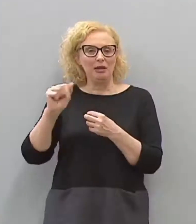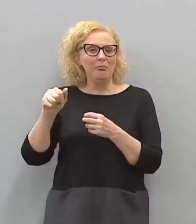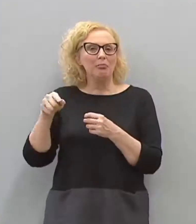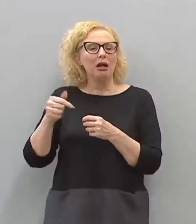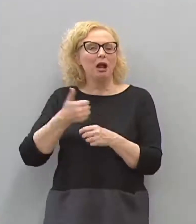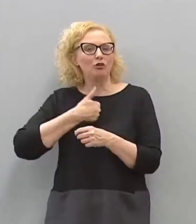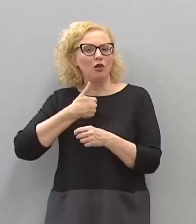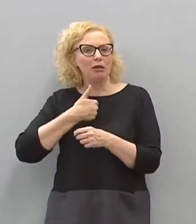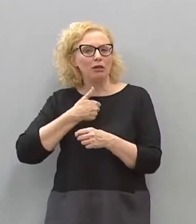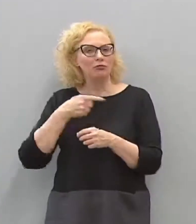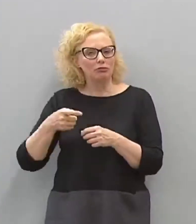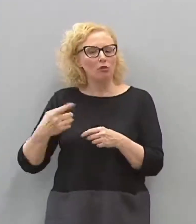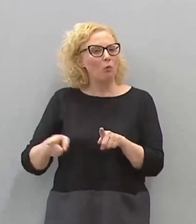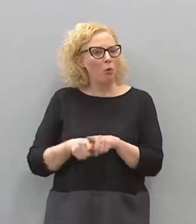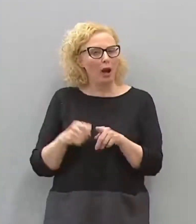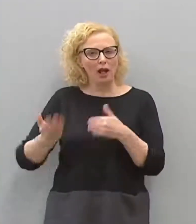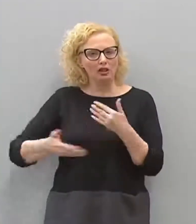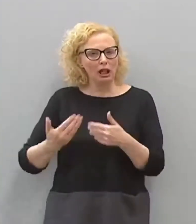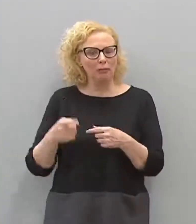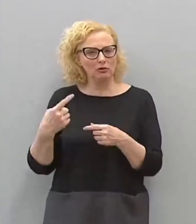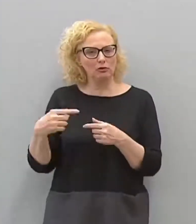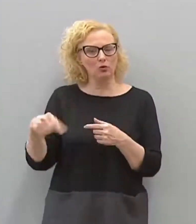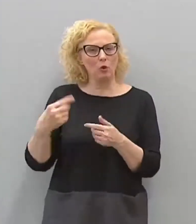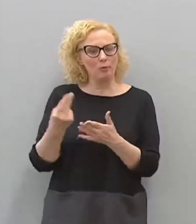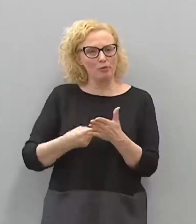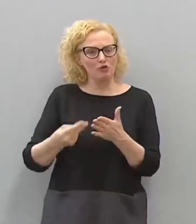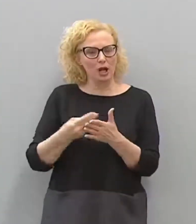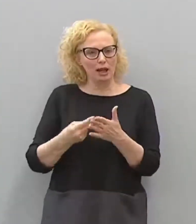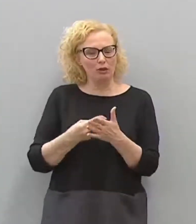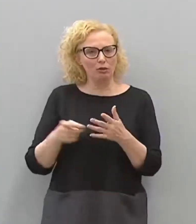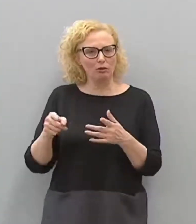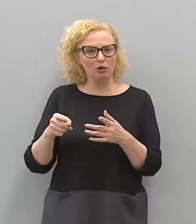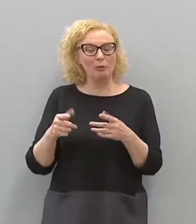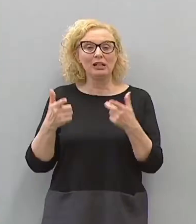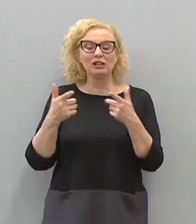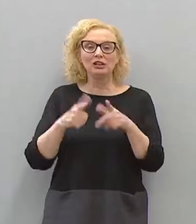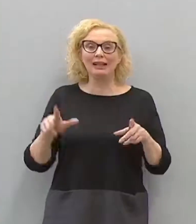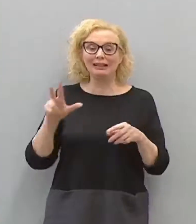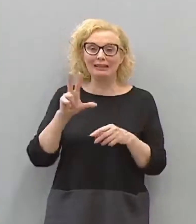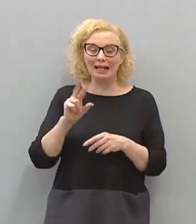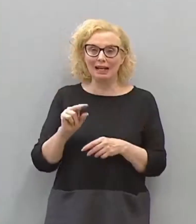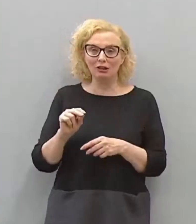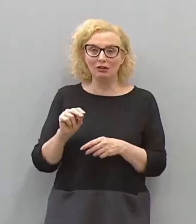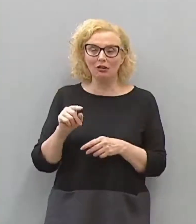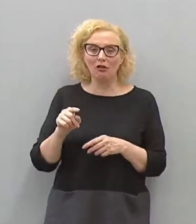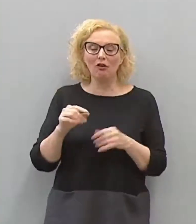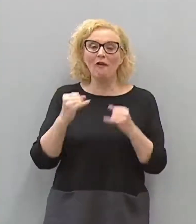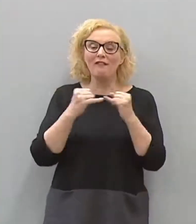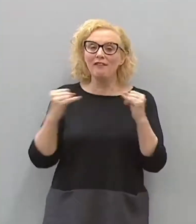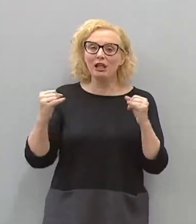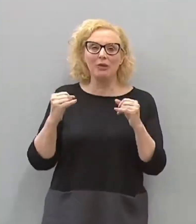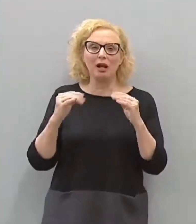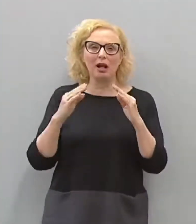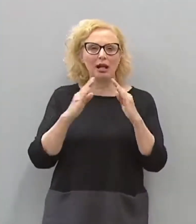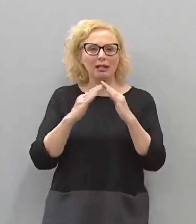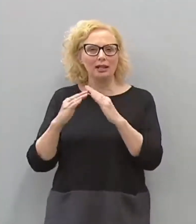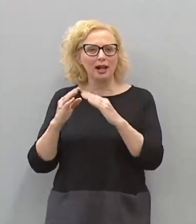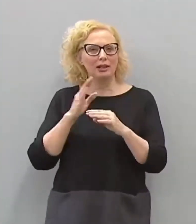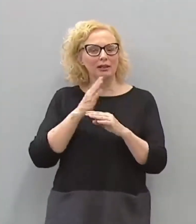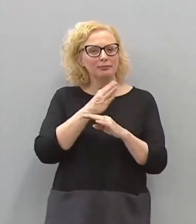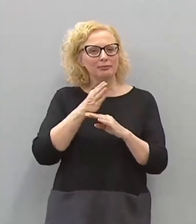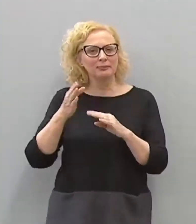autonomamente accelerando anche su altri progetti per cui sulla città di trento sta portando fibra in tutte le case circa il